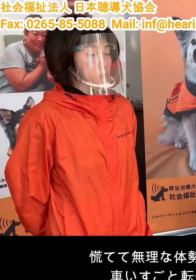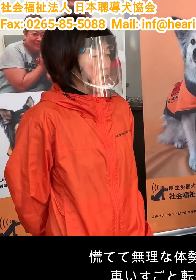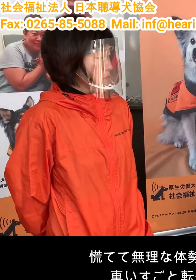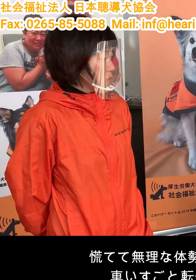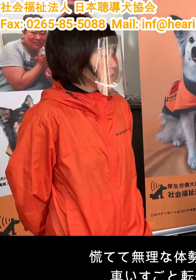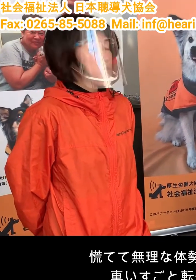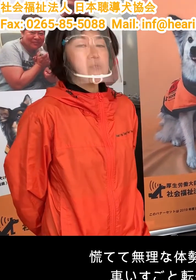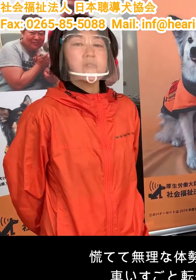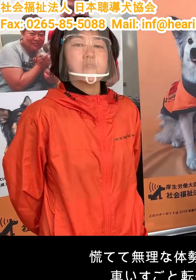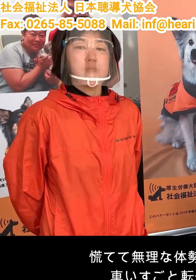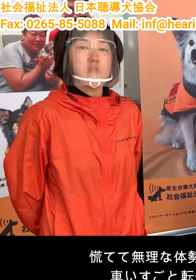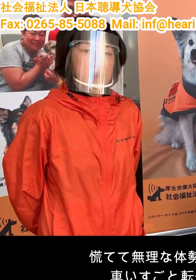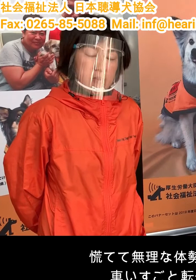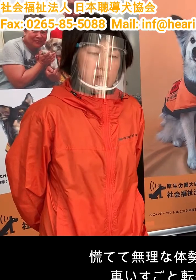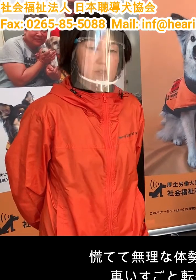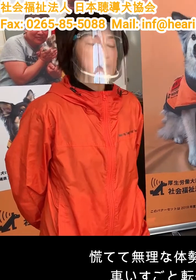してしまうという可能性もございます。